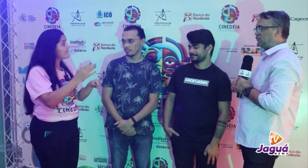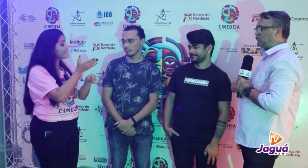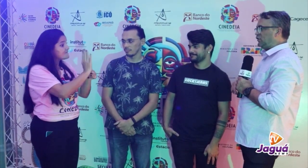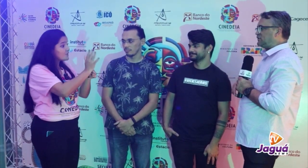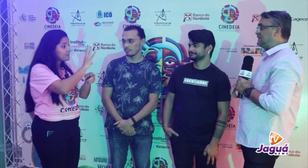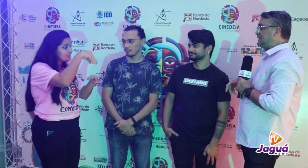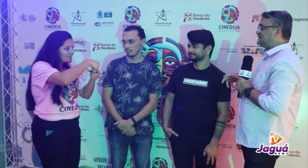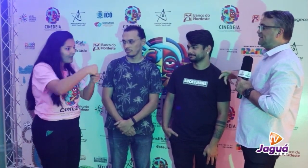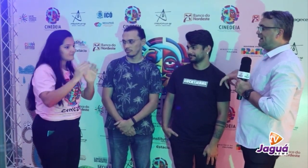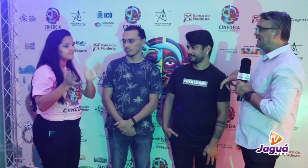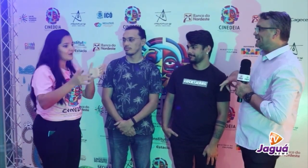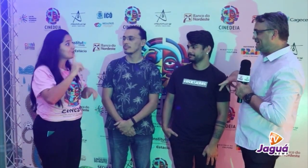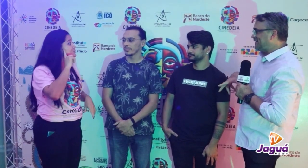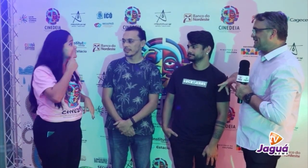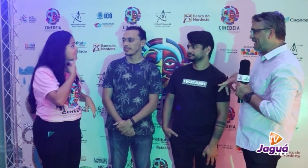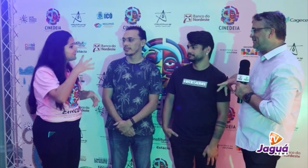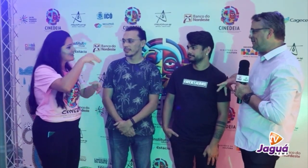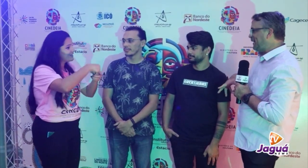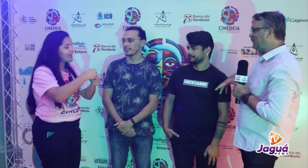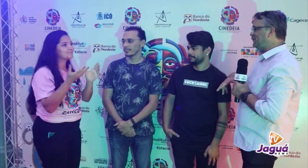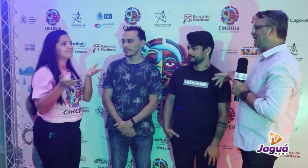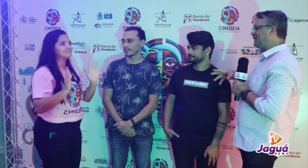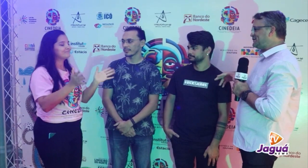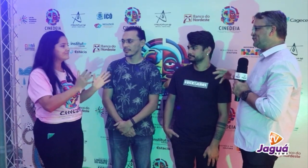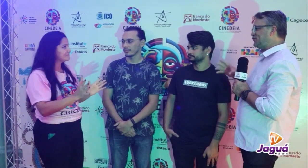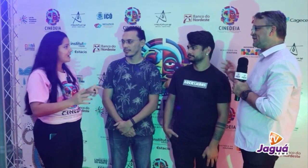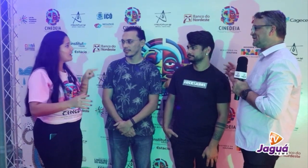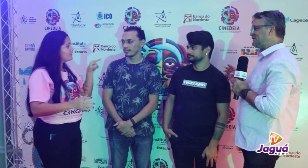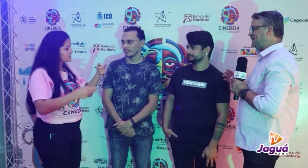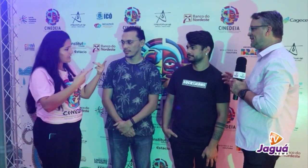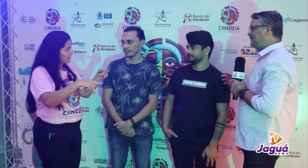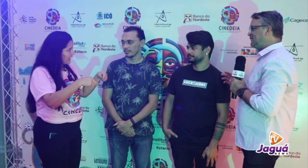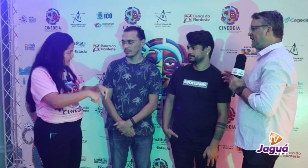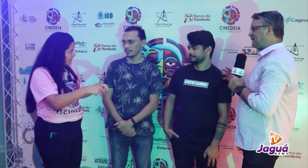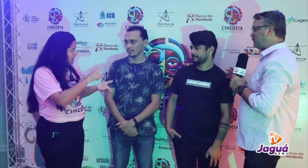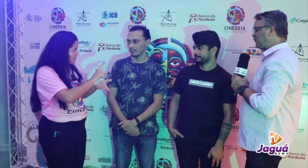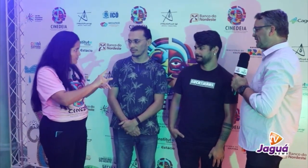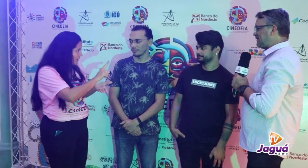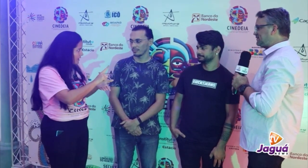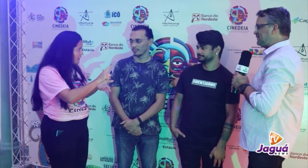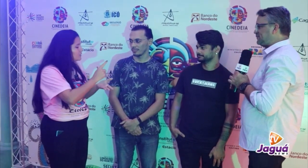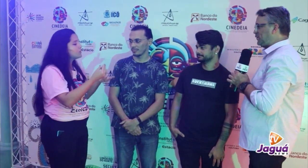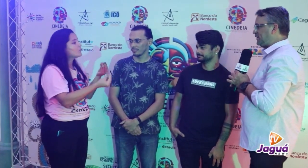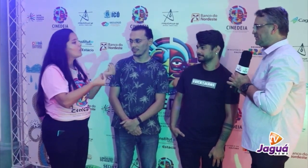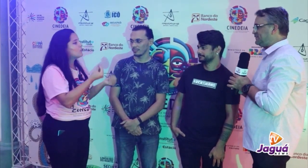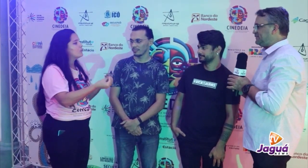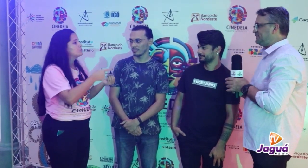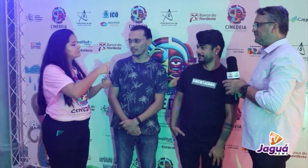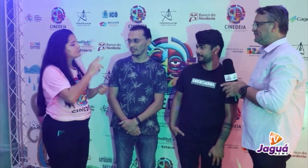cidade de Limoeiro do Norte. Se ele é aqui da cidade também ou da região de outra cidade, falasse um pouco para a gente